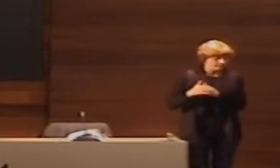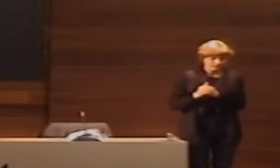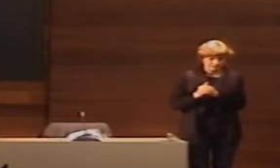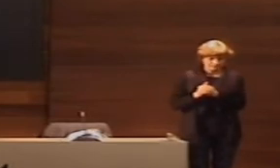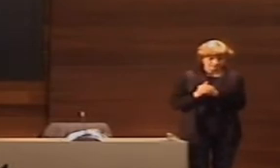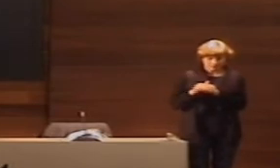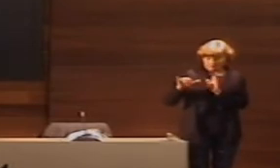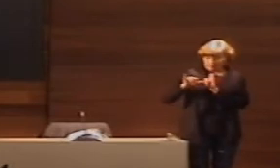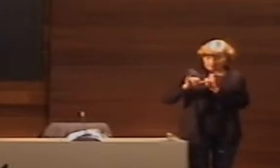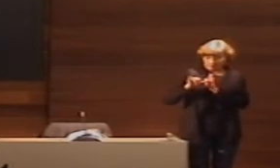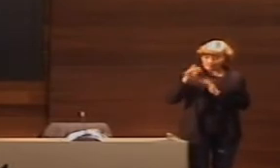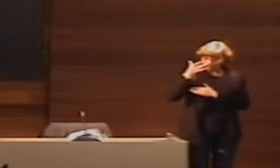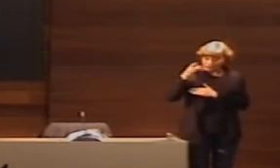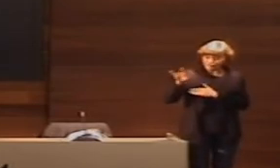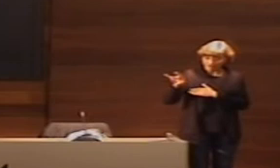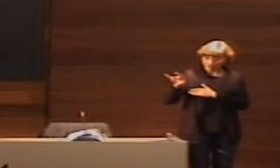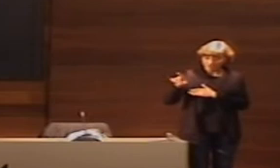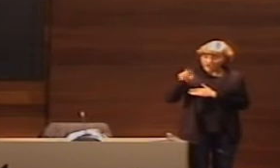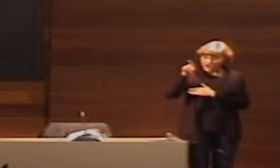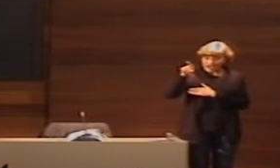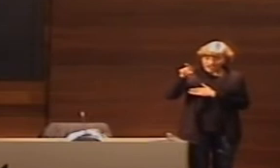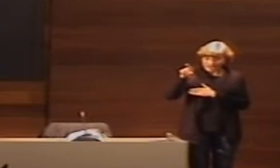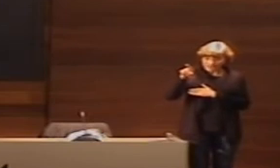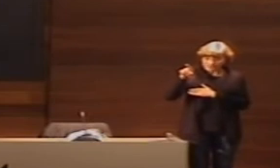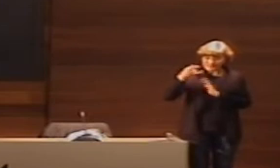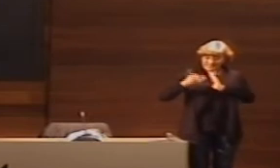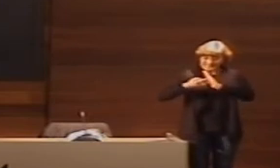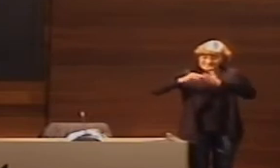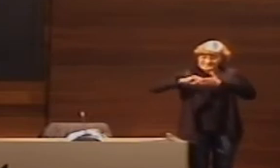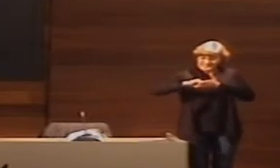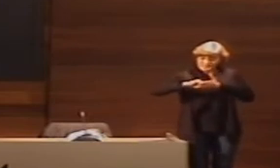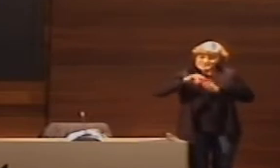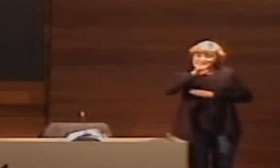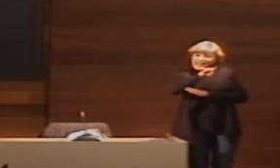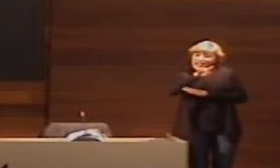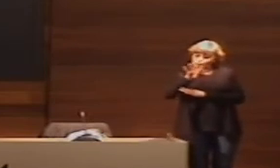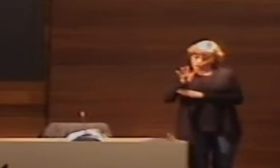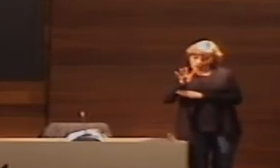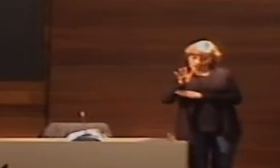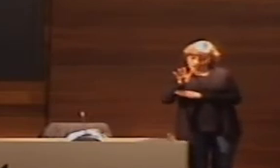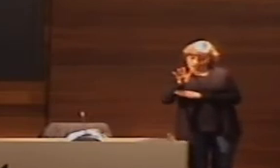en Francia, hay 14 sistemas de responsabilidad empleada del productor. Aquí